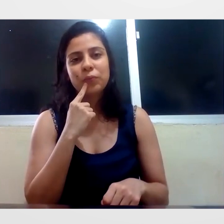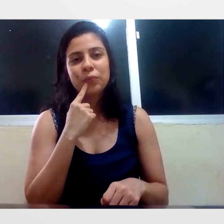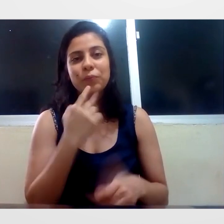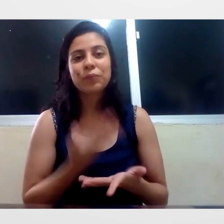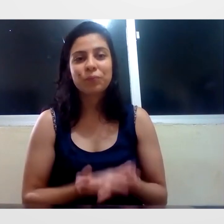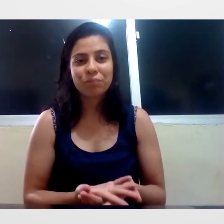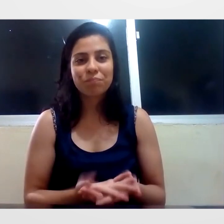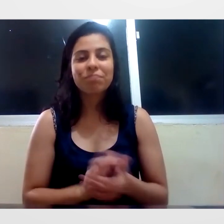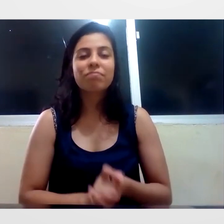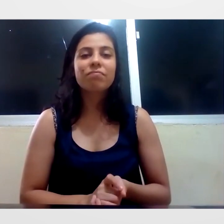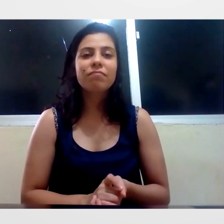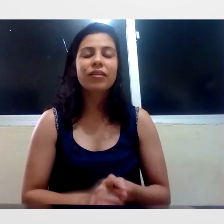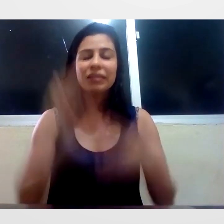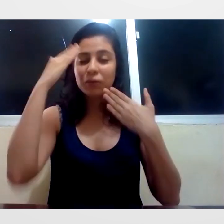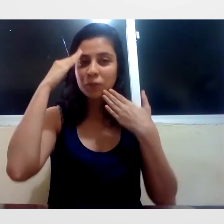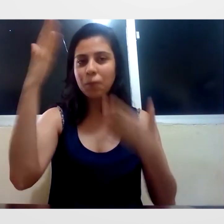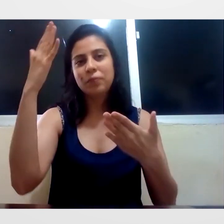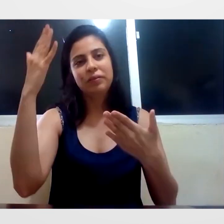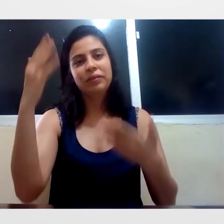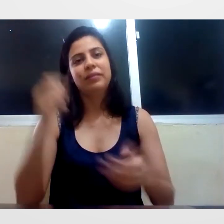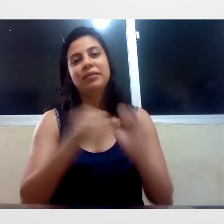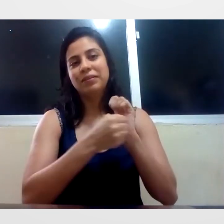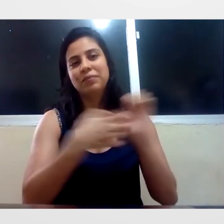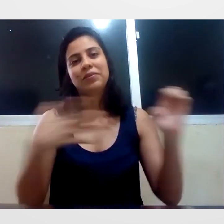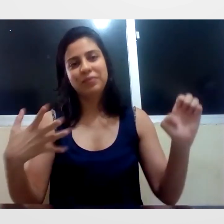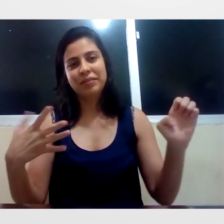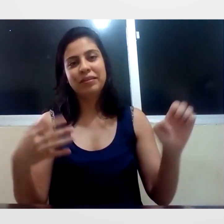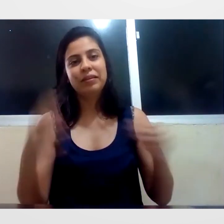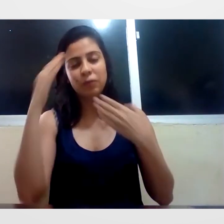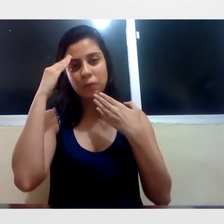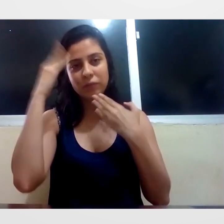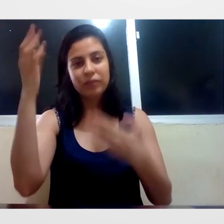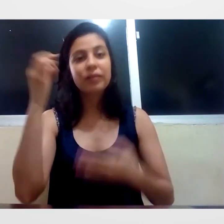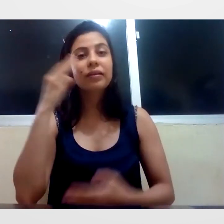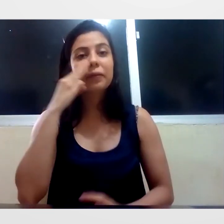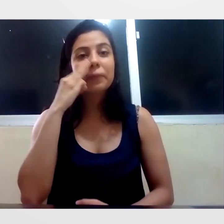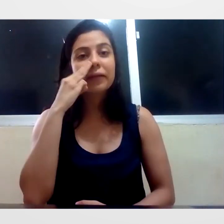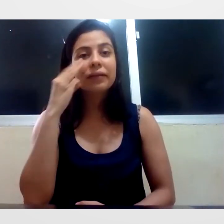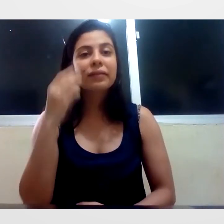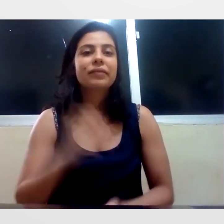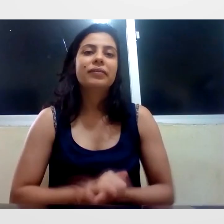fluente. Então, muito obrigada ao método fluente em Libras e ao professor Madison Barreto.